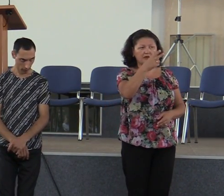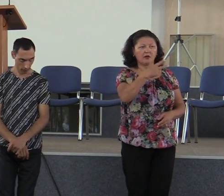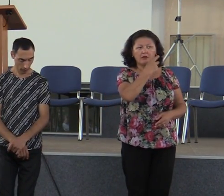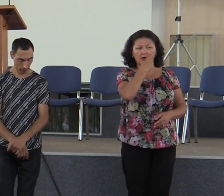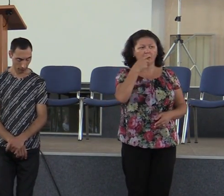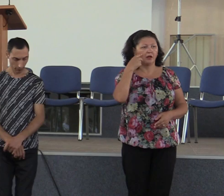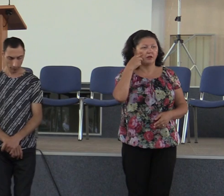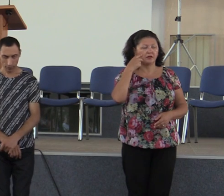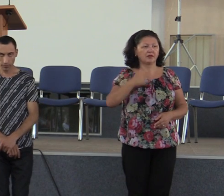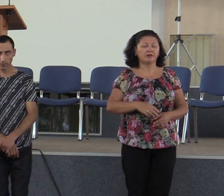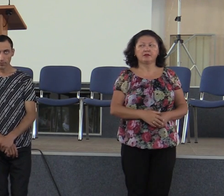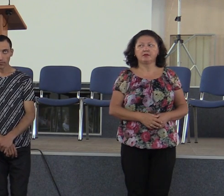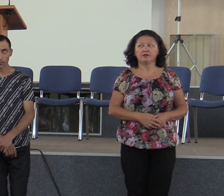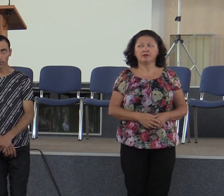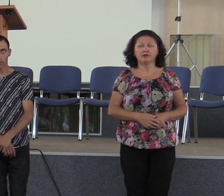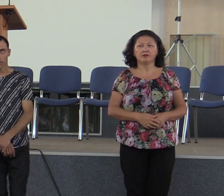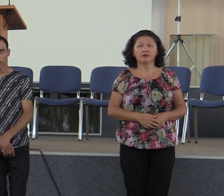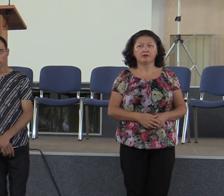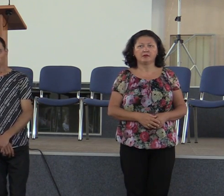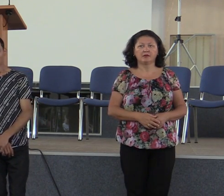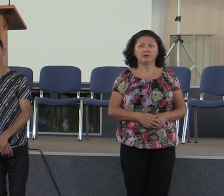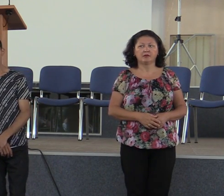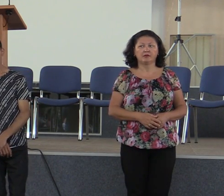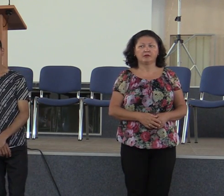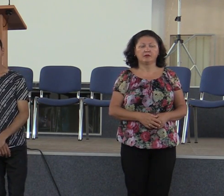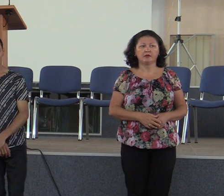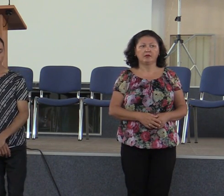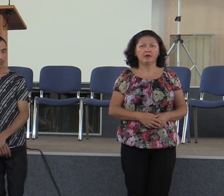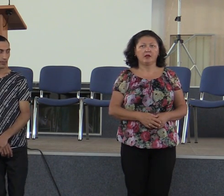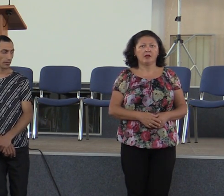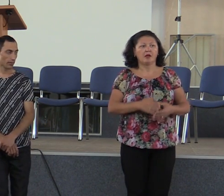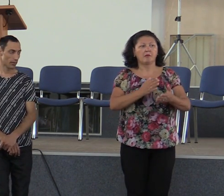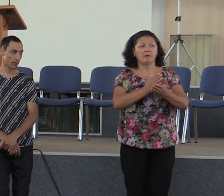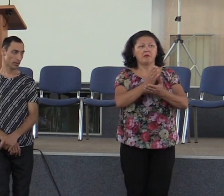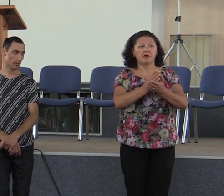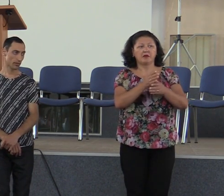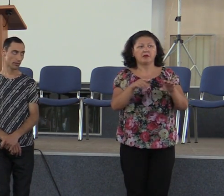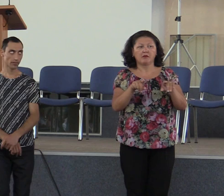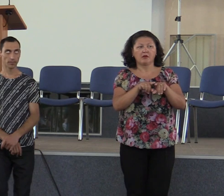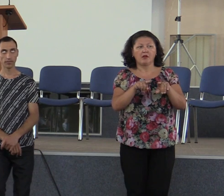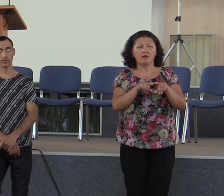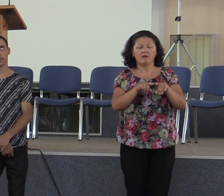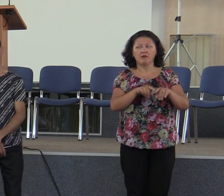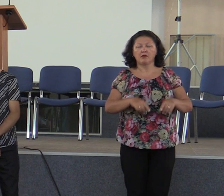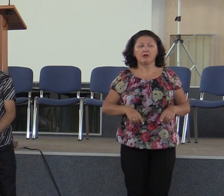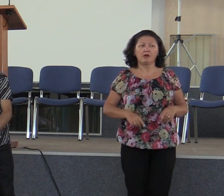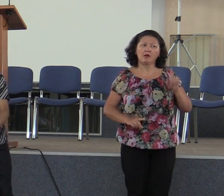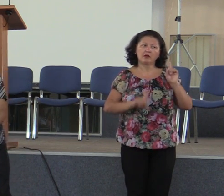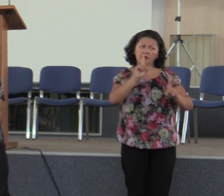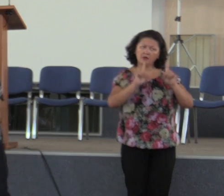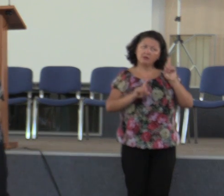caldă, contescă mereu. E la fel, chiar când grija mă